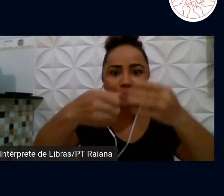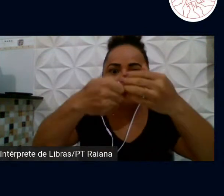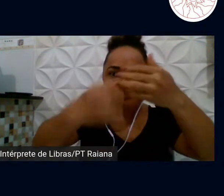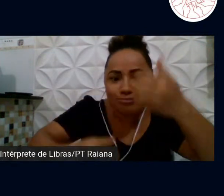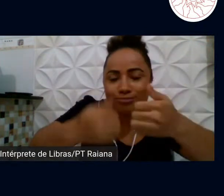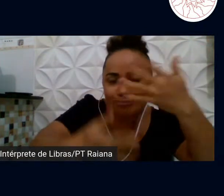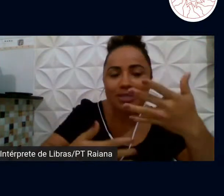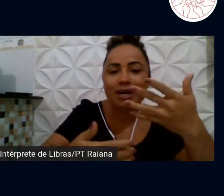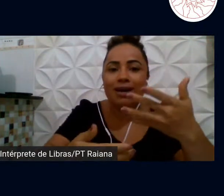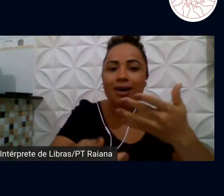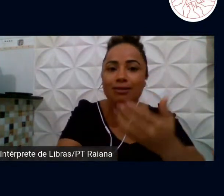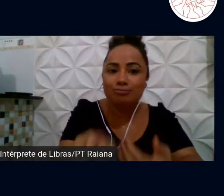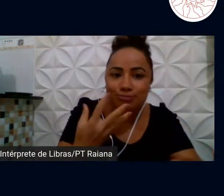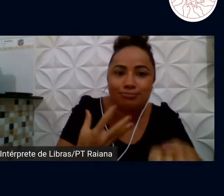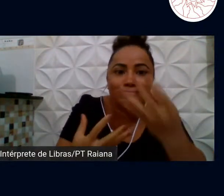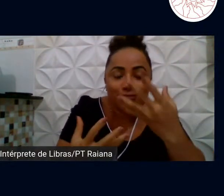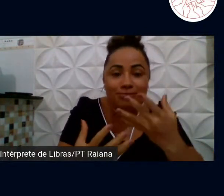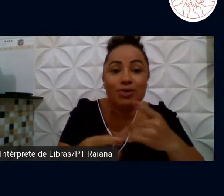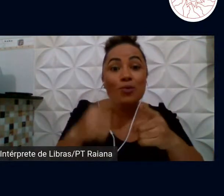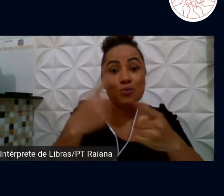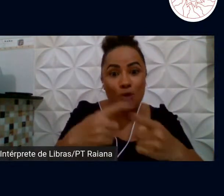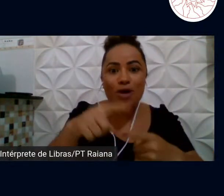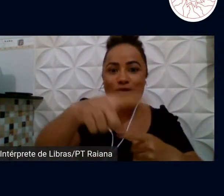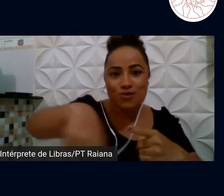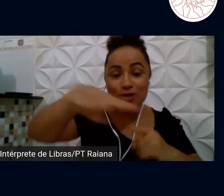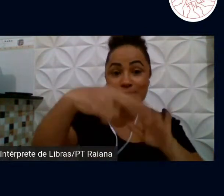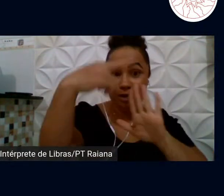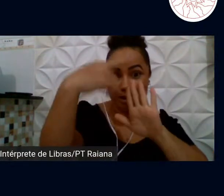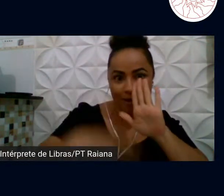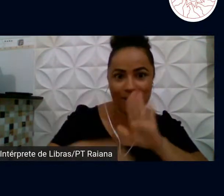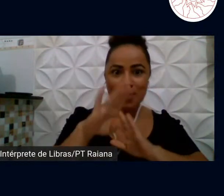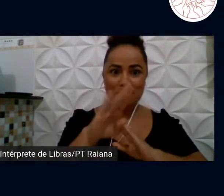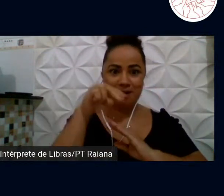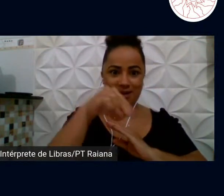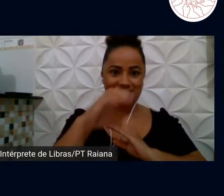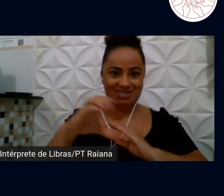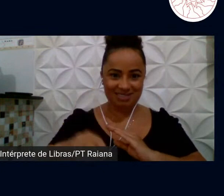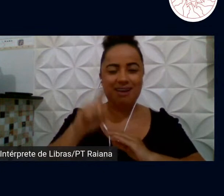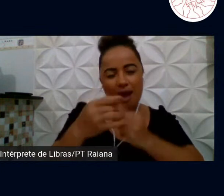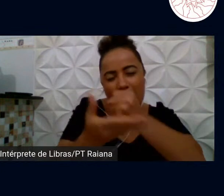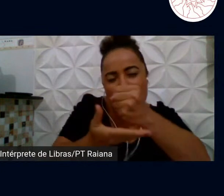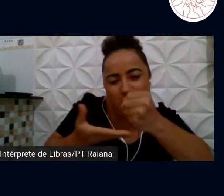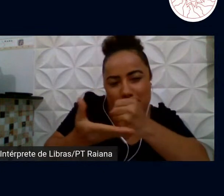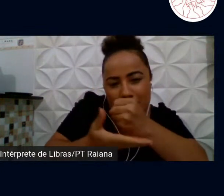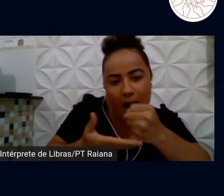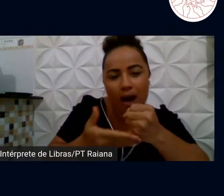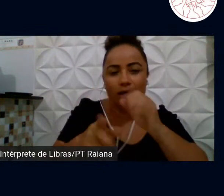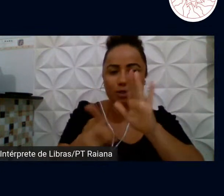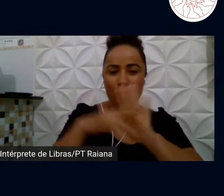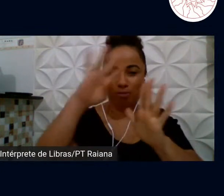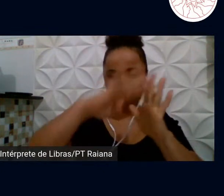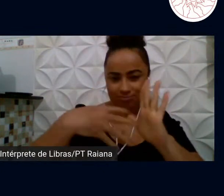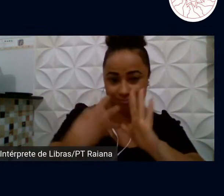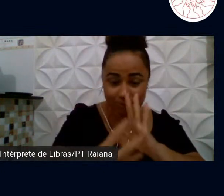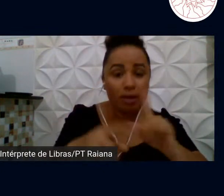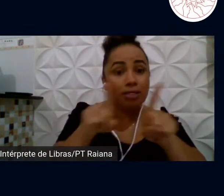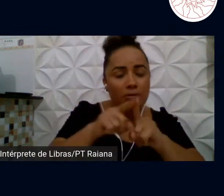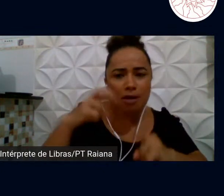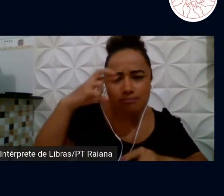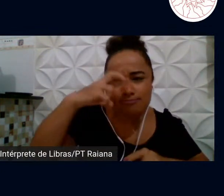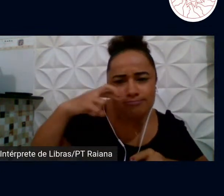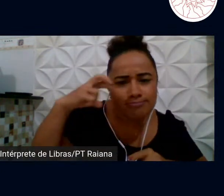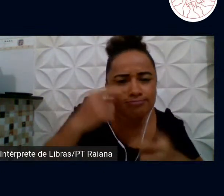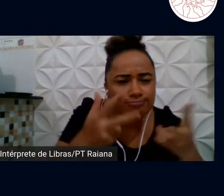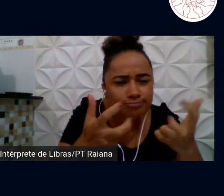pouco desse processo que foi ler a a BNCC, né, que é a base nacional como um curricular e observar o